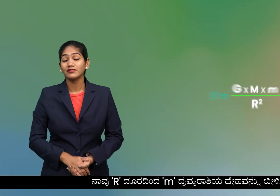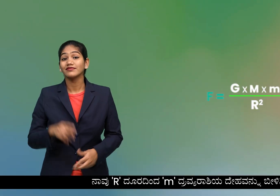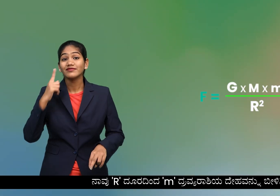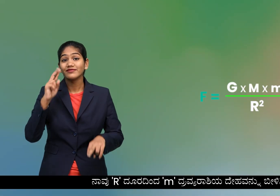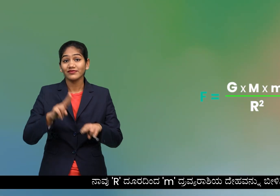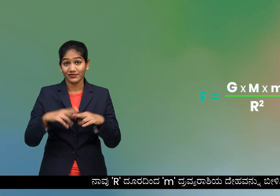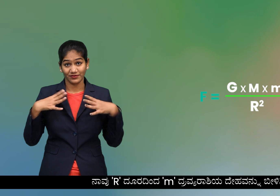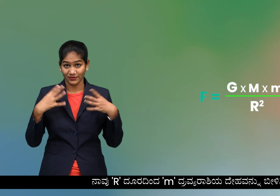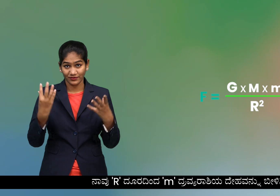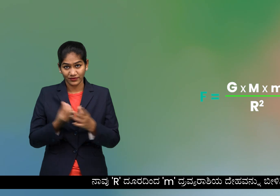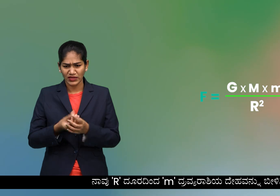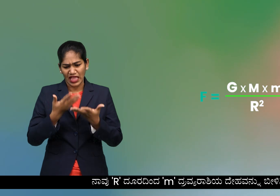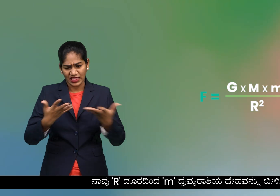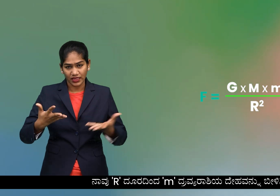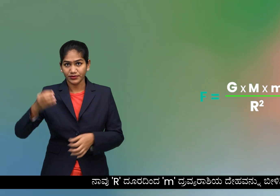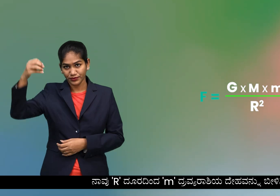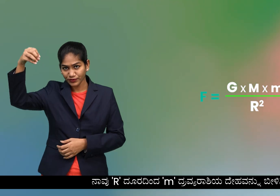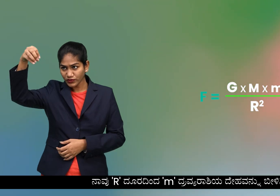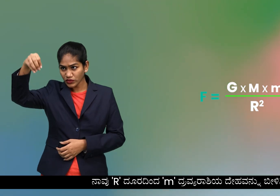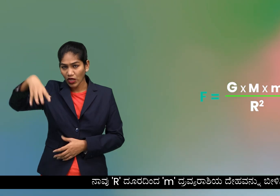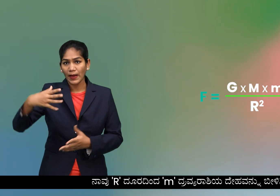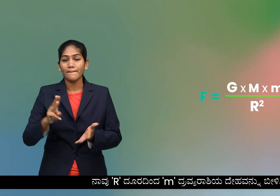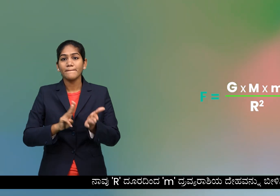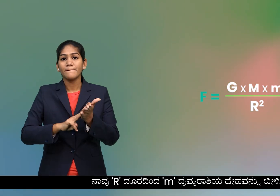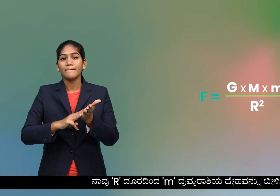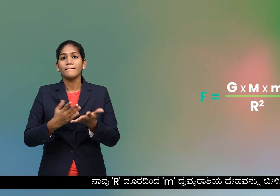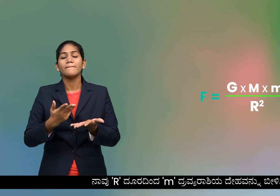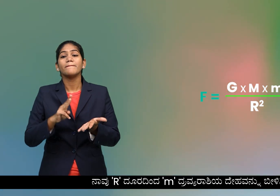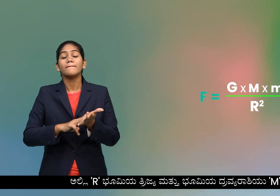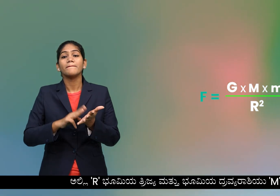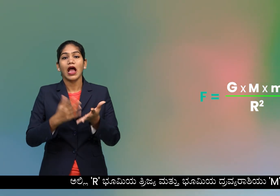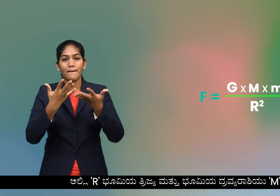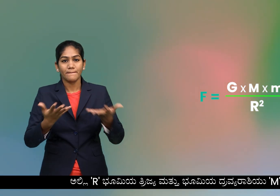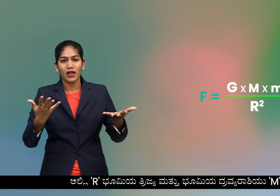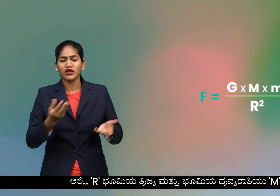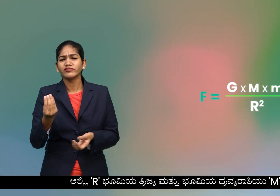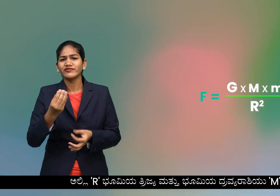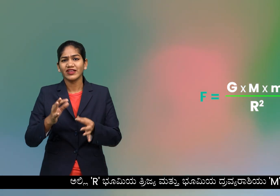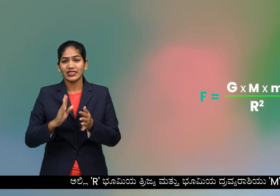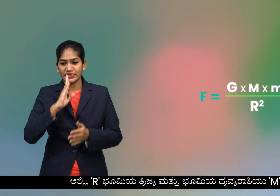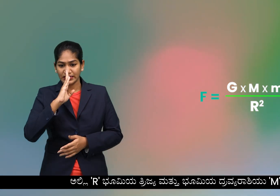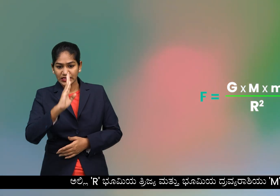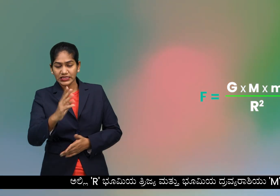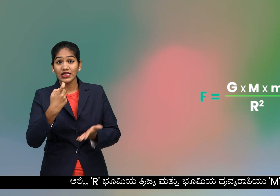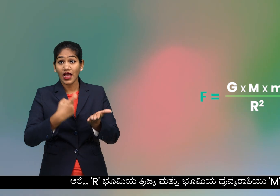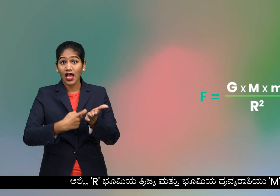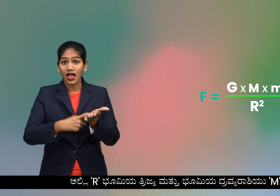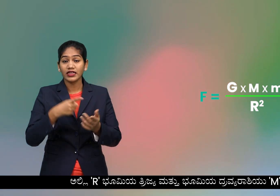ನಾವು r ದೂರದಿಂದ m ದ್ರವ್ಯರಾಶಿಯ ದೇಹವನ್ನು ಬೀಳಿಸಿದರೆ ಅಲ್ಲಿ r ಭೂಮಿಯ ತ್ರಿಜ್ಯ ಮತ್ತು